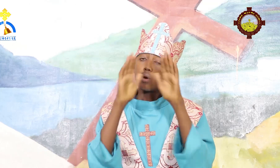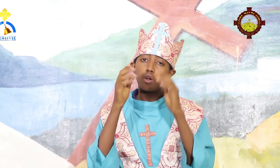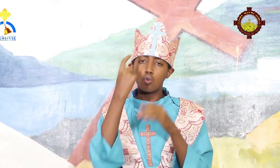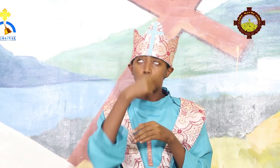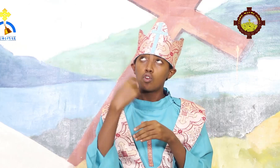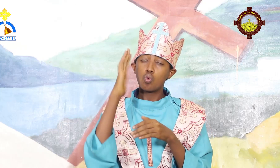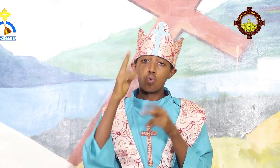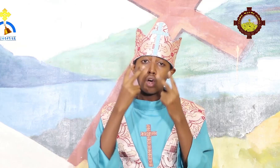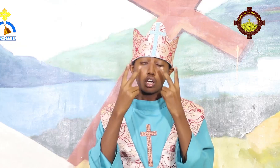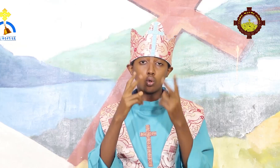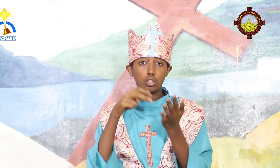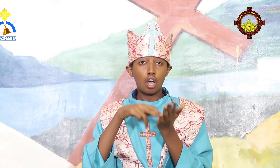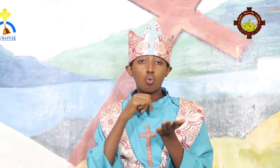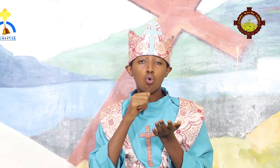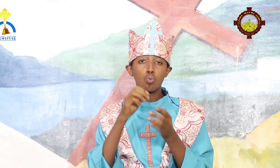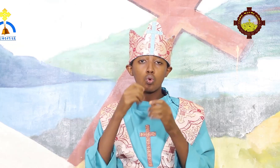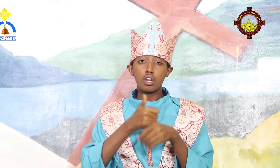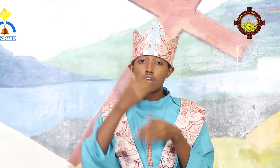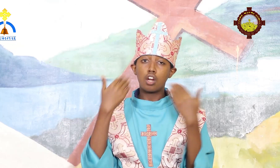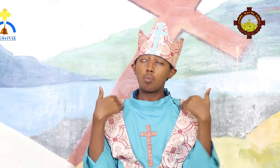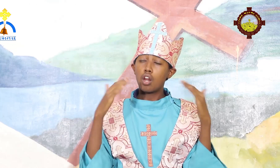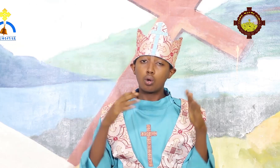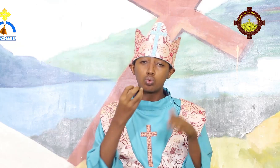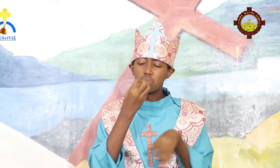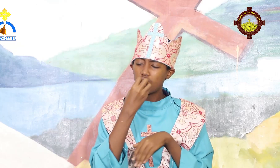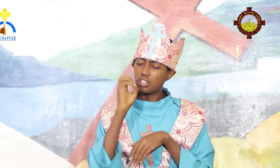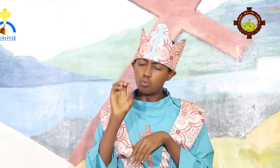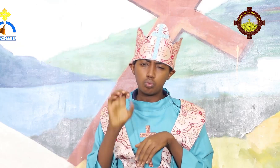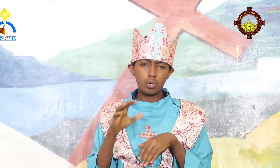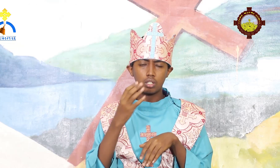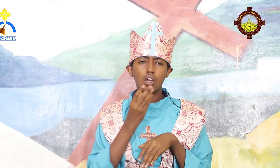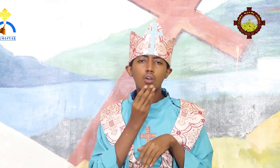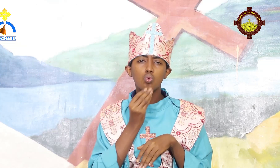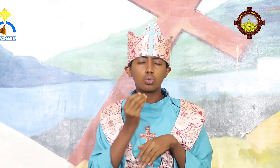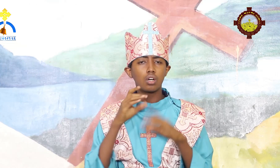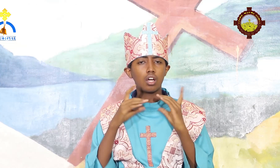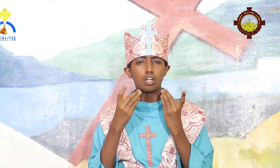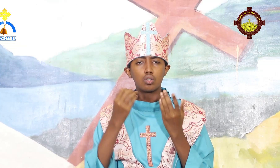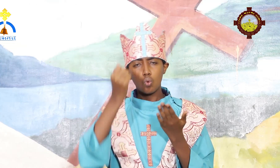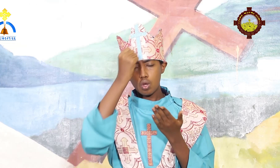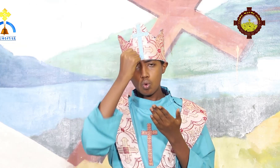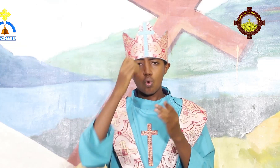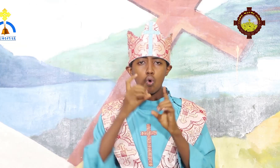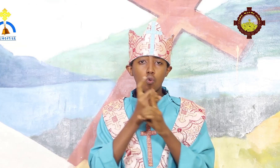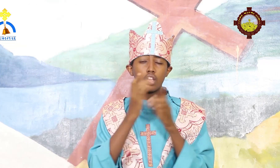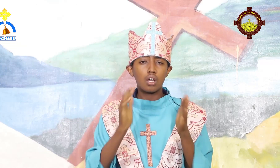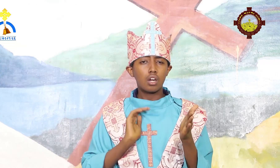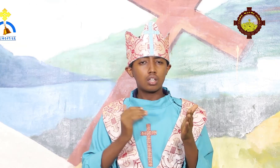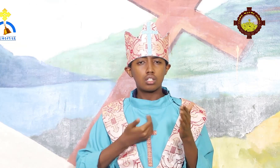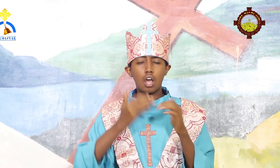ፊቱ አይተውት ያልቆሙ ሊቃነ መላእክቱ ምራቅም ተፉበት የአይሁድ ካህናት ወዮ ፈጣሪያችን አምላከ